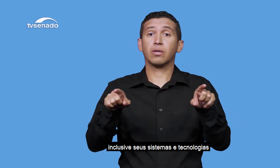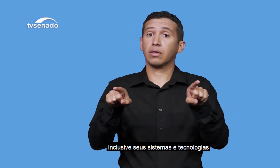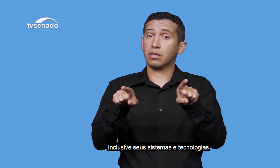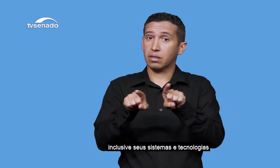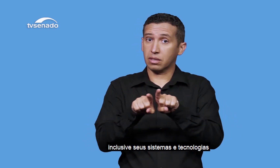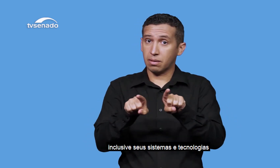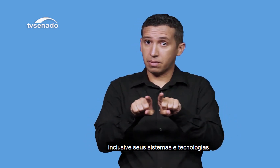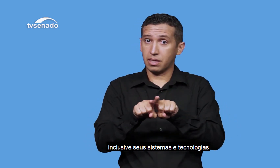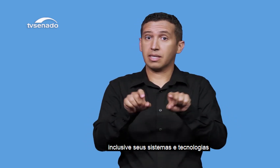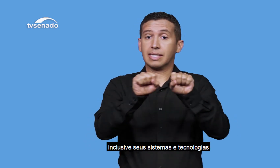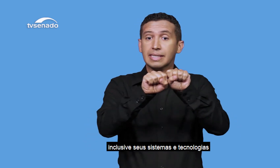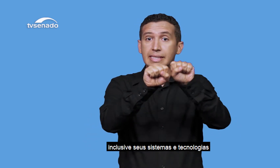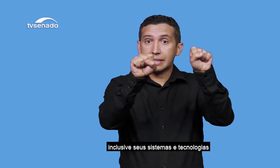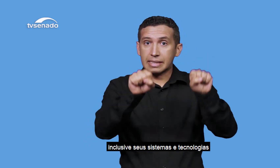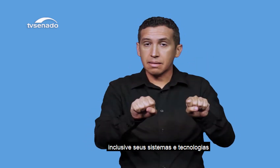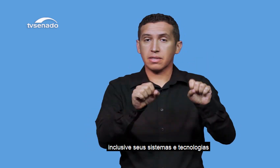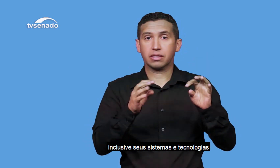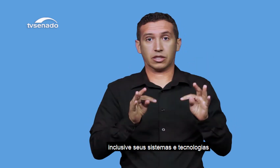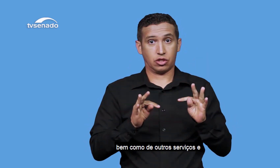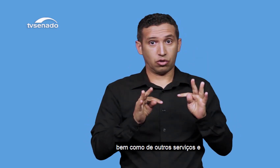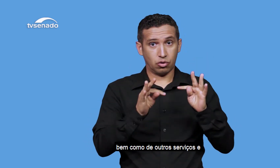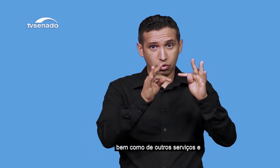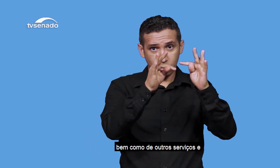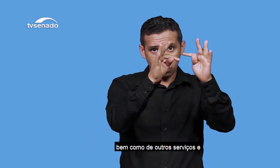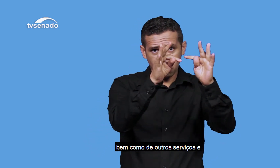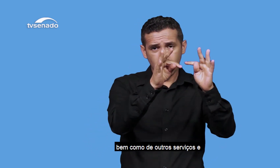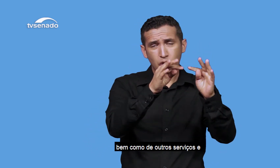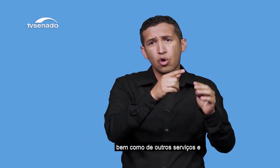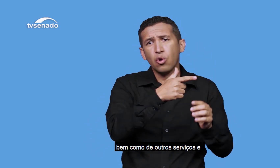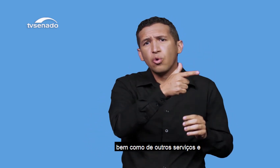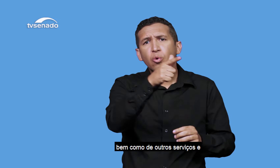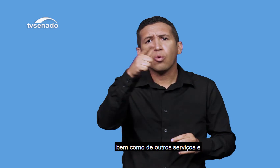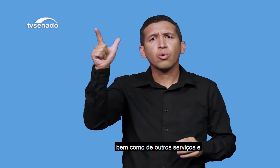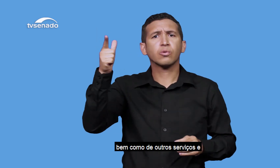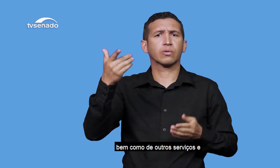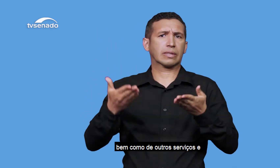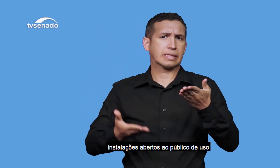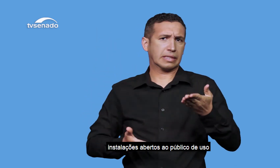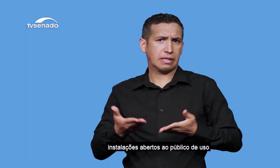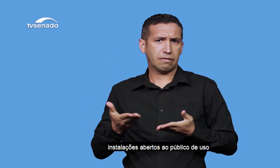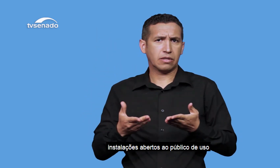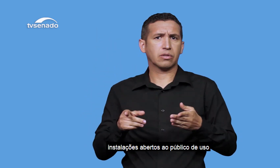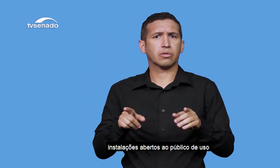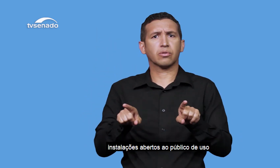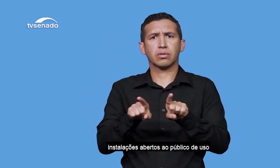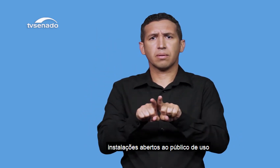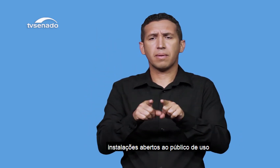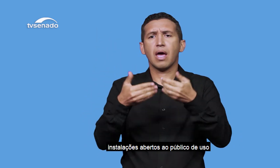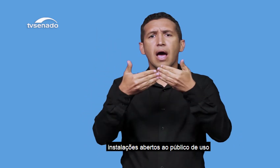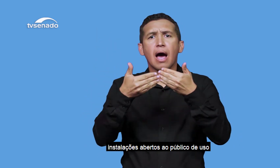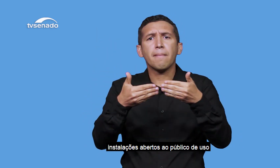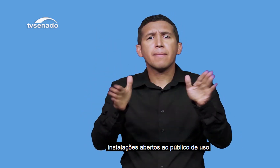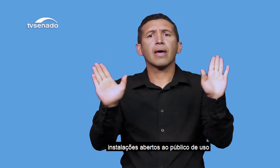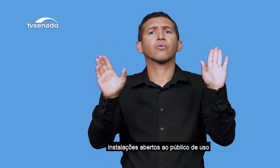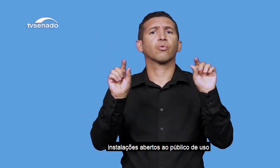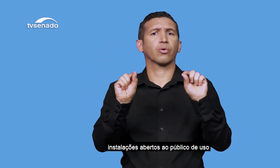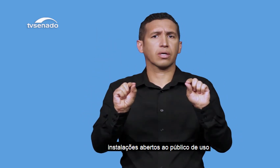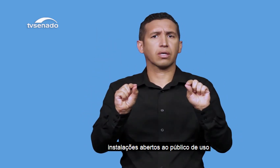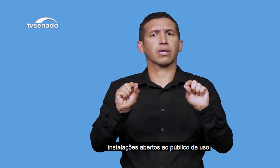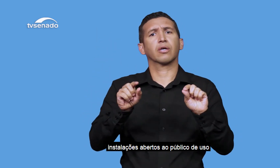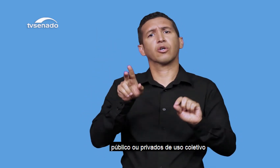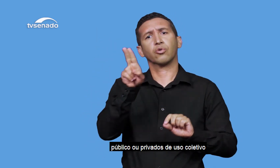inclusive seus sistemas e tecnologias bem como de outros serviços instalações abertos ao público